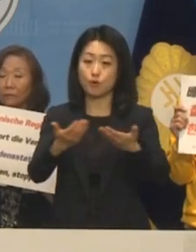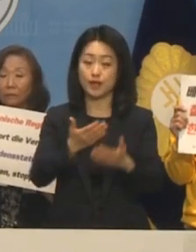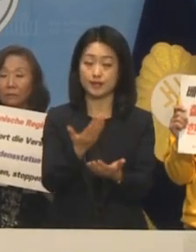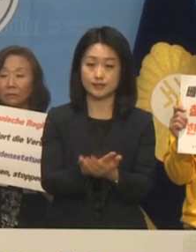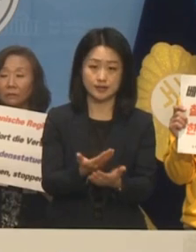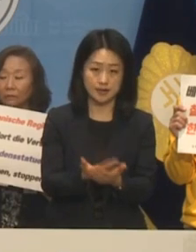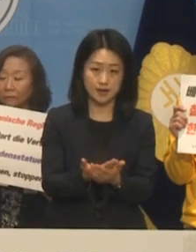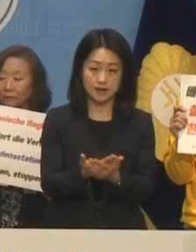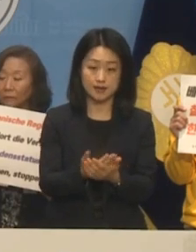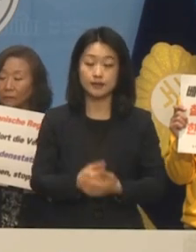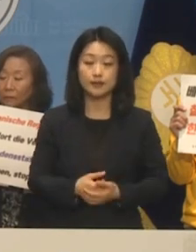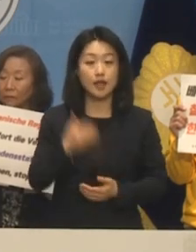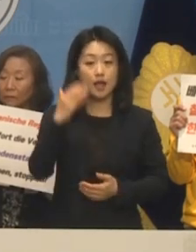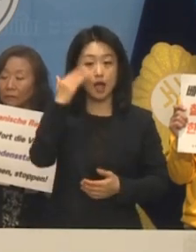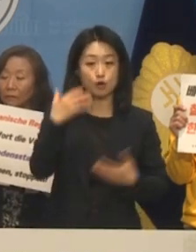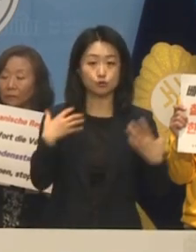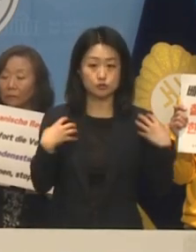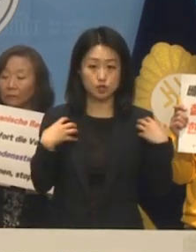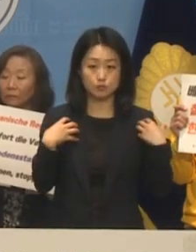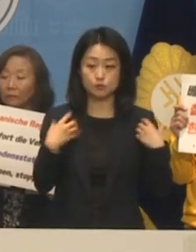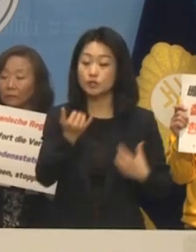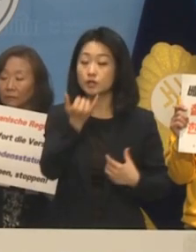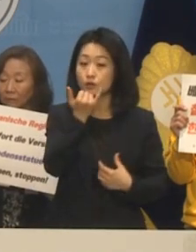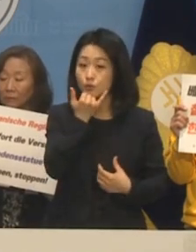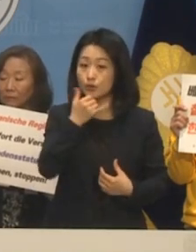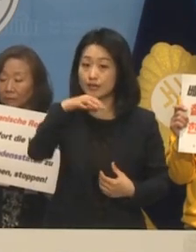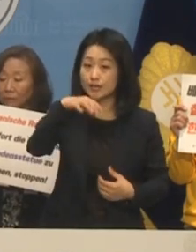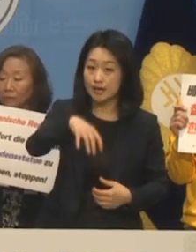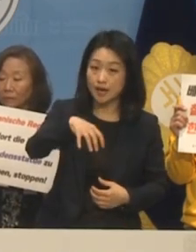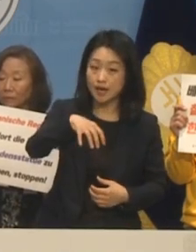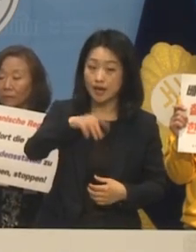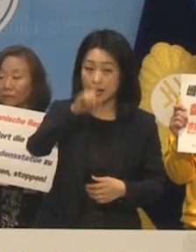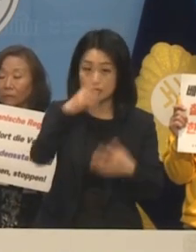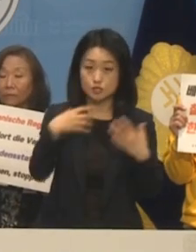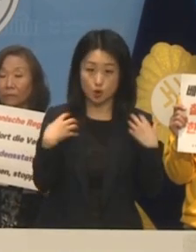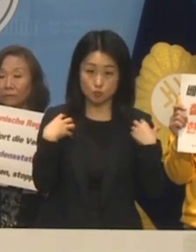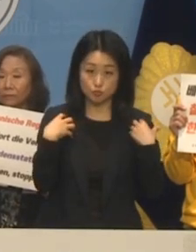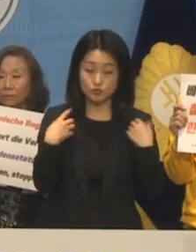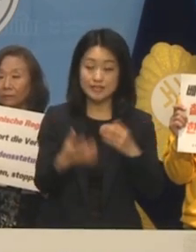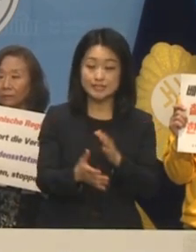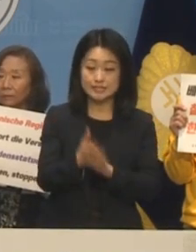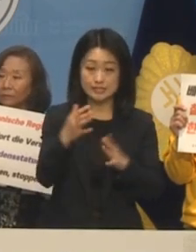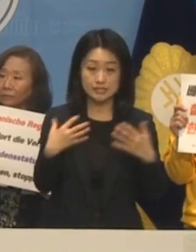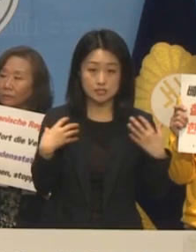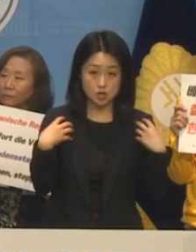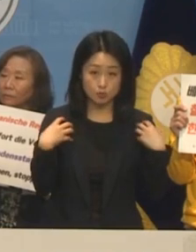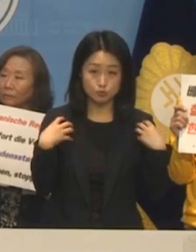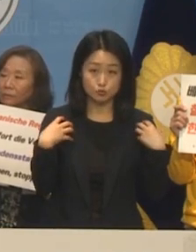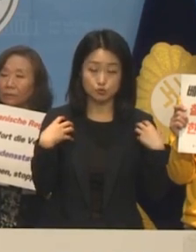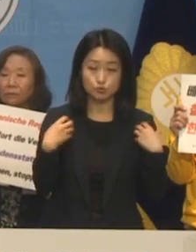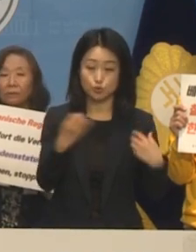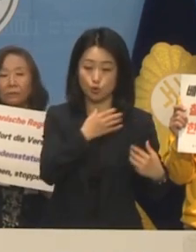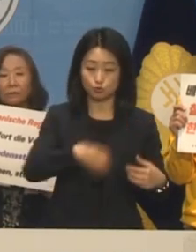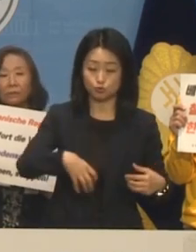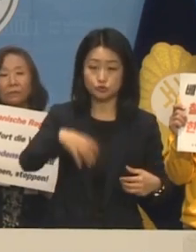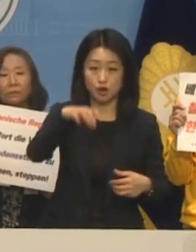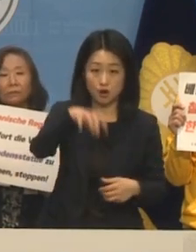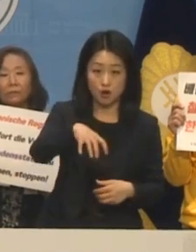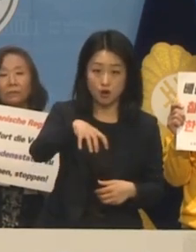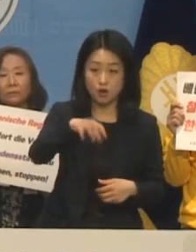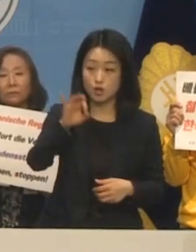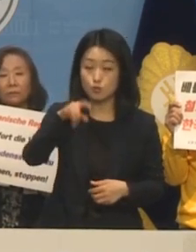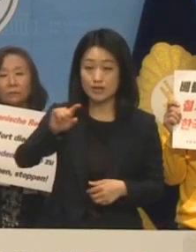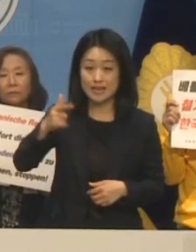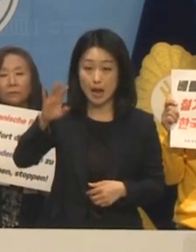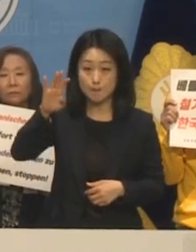둘째, 대한민국 정부는 독일 연방정부, 시정부, 밑에 구청이 일본군